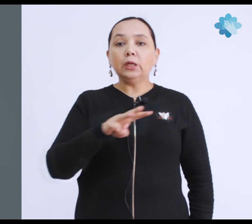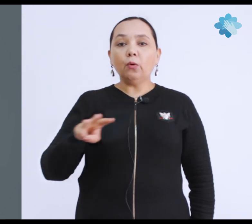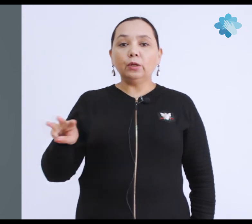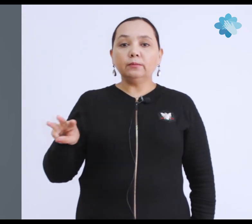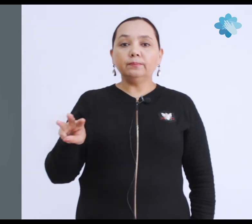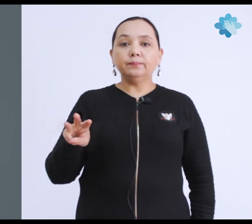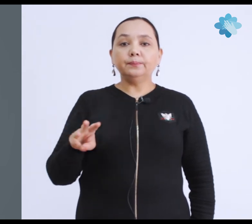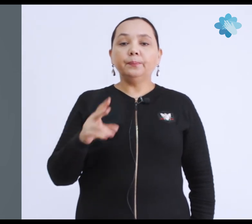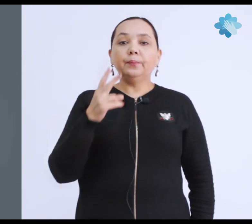1 миллион,